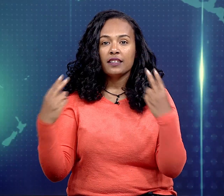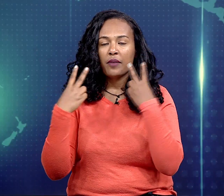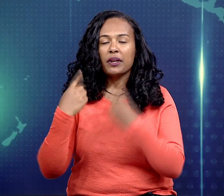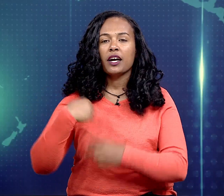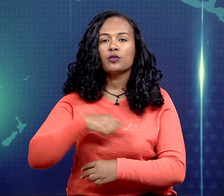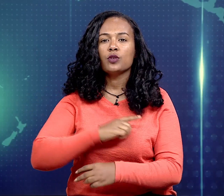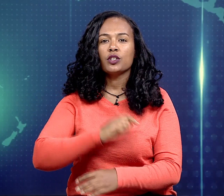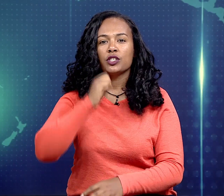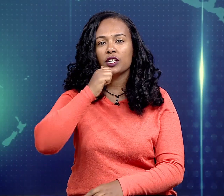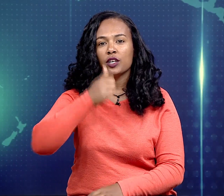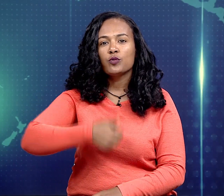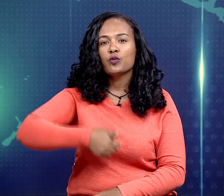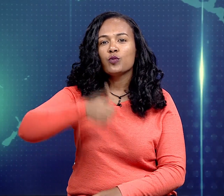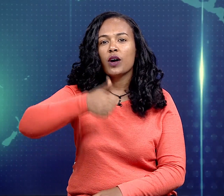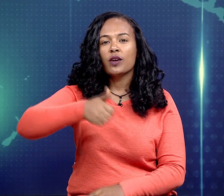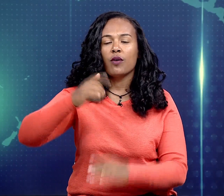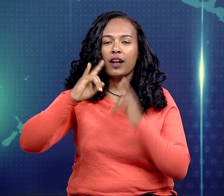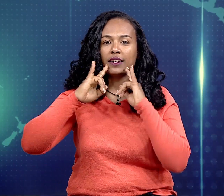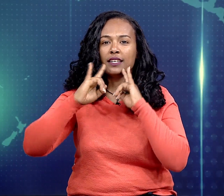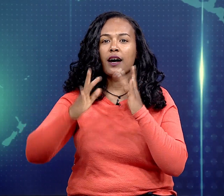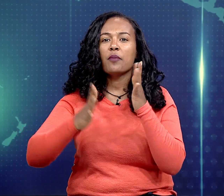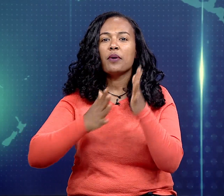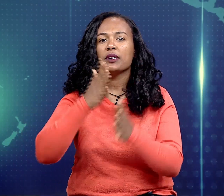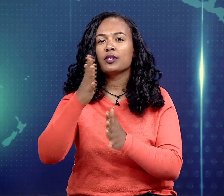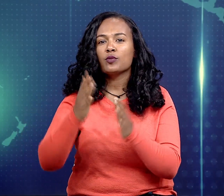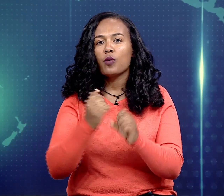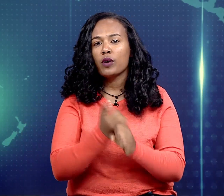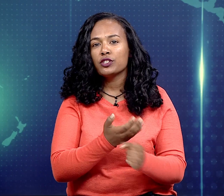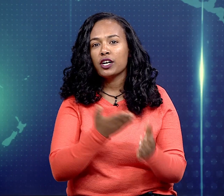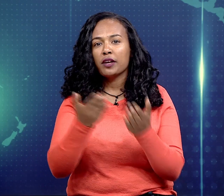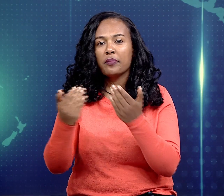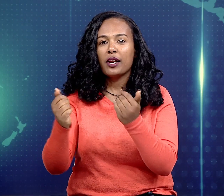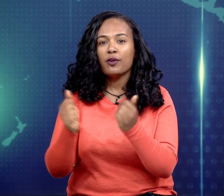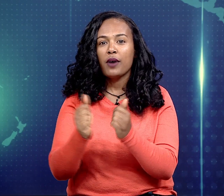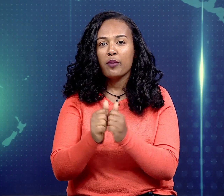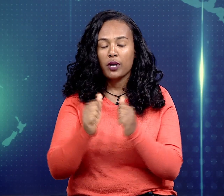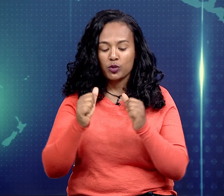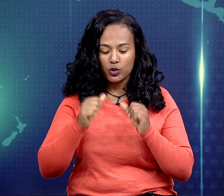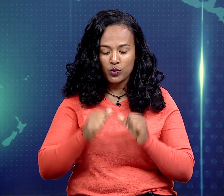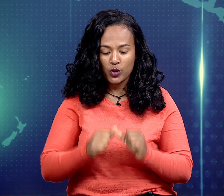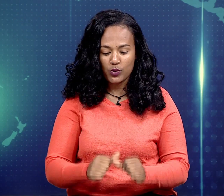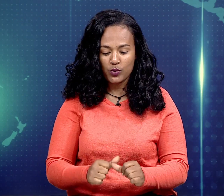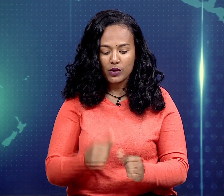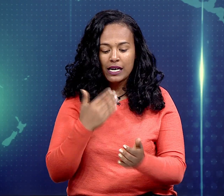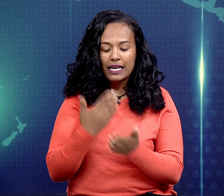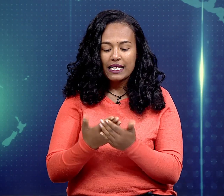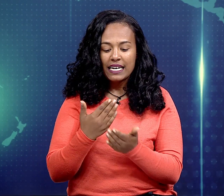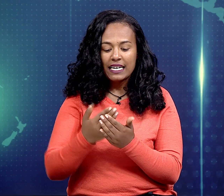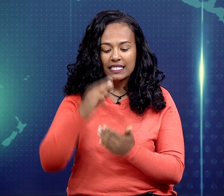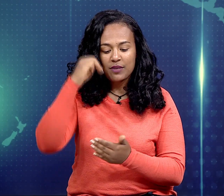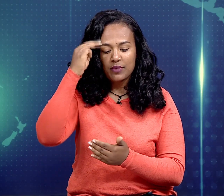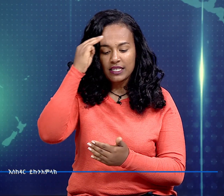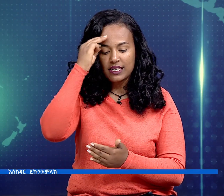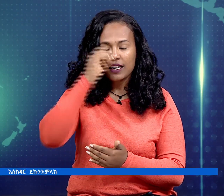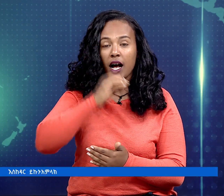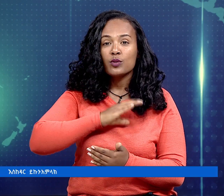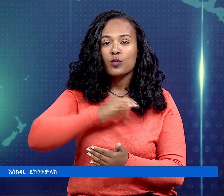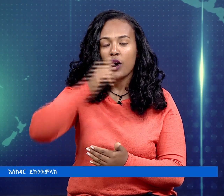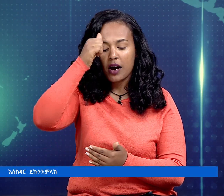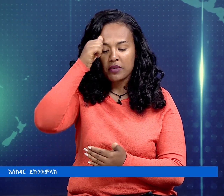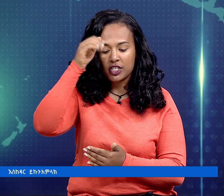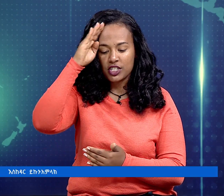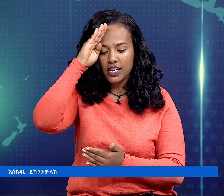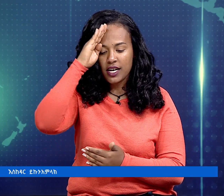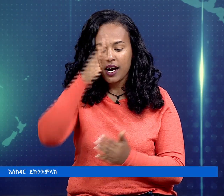ጤና ይስጥልኝ ተመልካቾቻችን፣ የዕለቱን ዋና ዋና ዜና በምልክት ቋንቋ ይዤ ቀርቤያለሁ። አብራችሁን ቆዩ። የገንዘብ ሚኒስትር